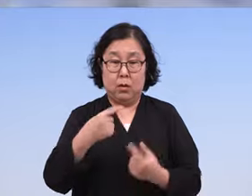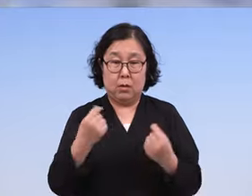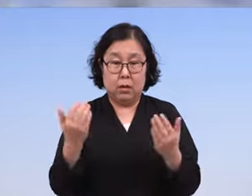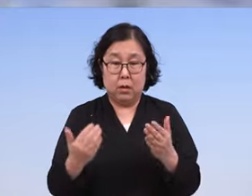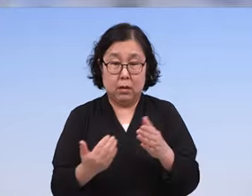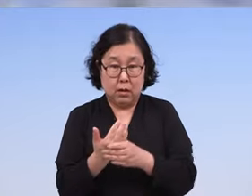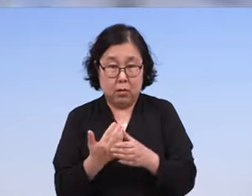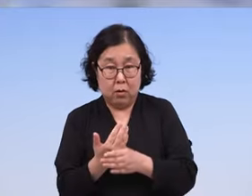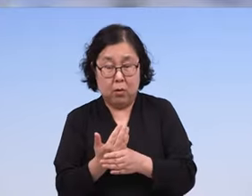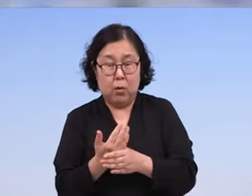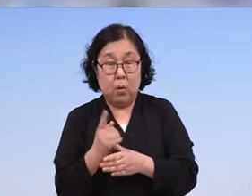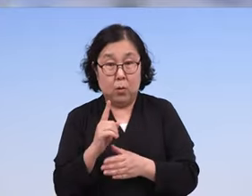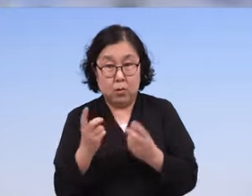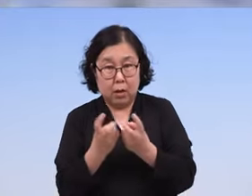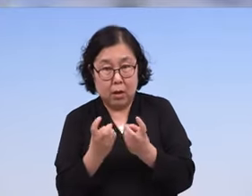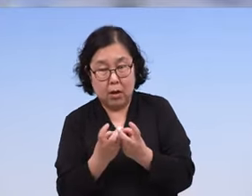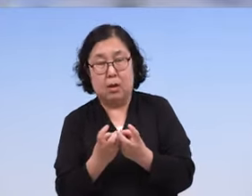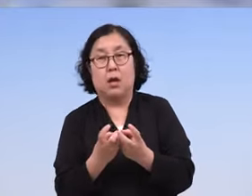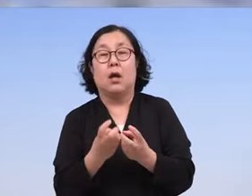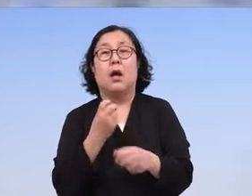나한테도 이런 일이 오네?